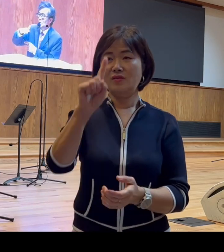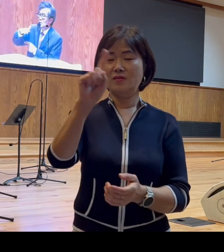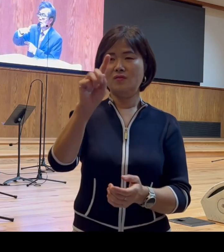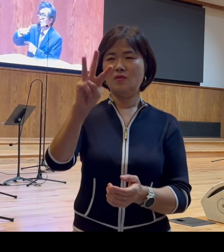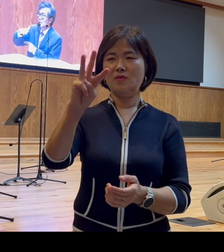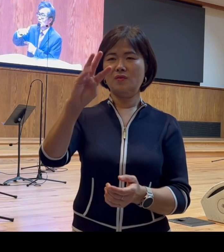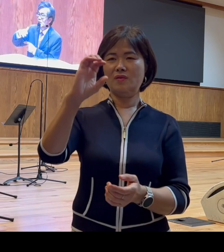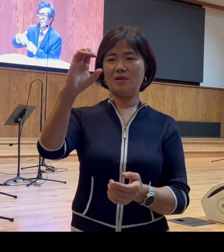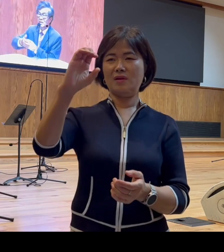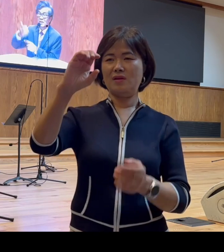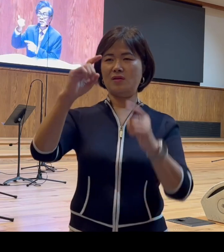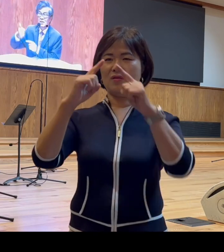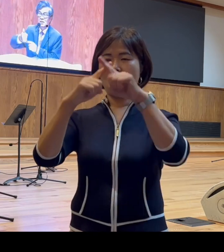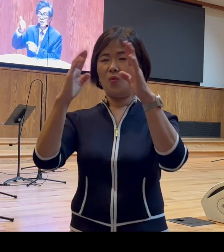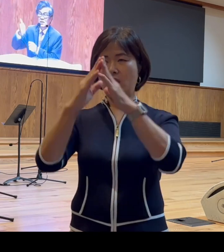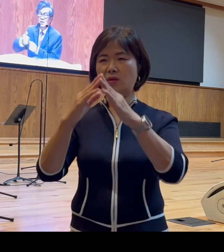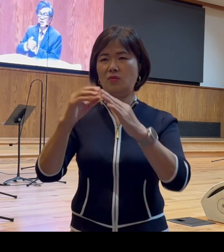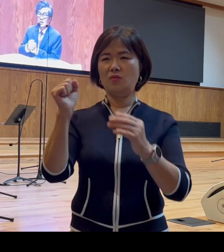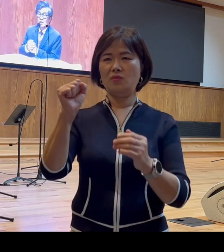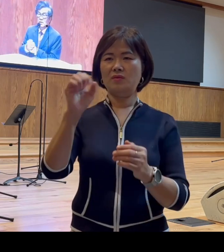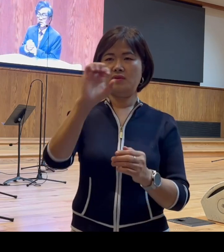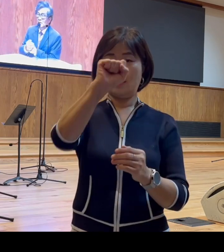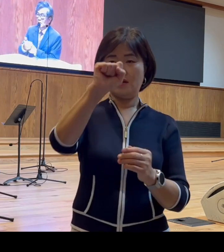처치하고 세들백 교회가